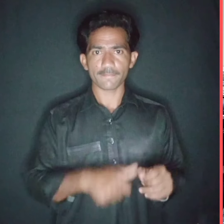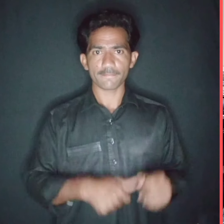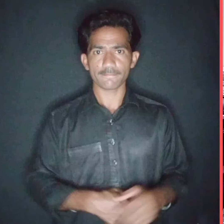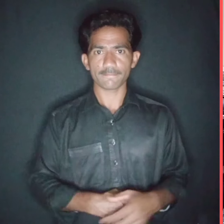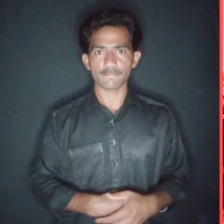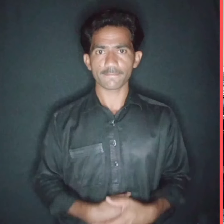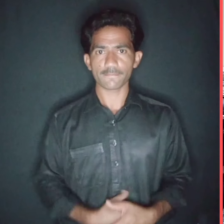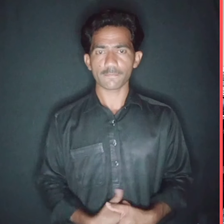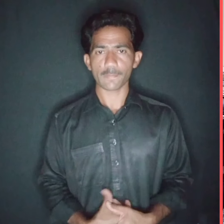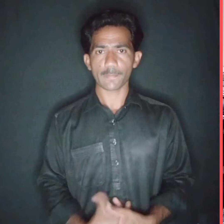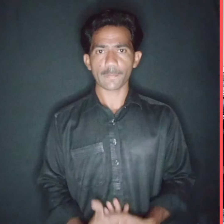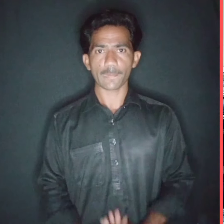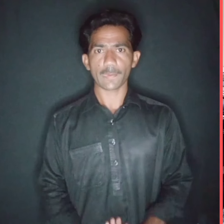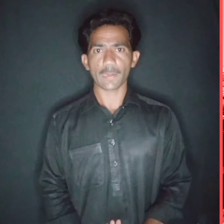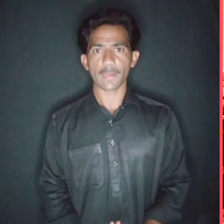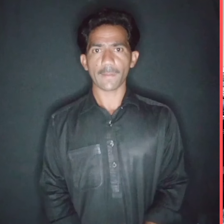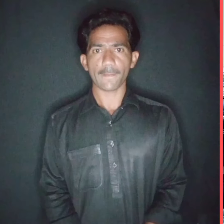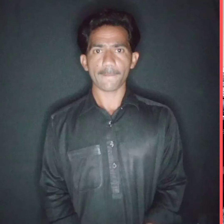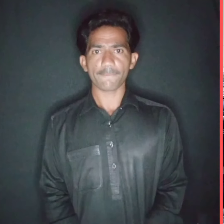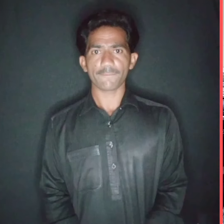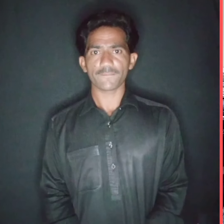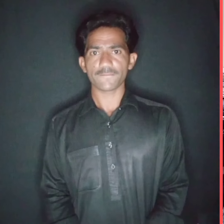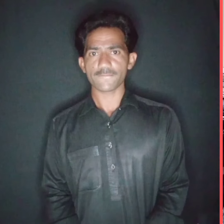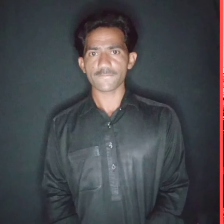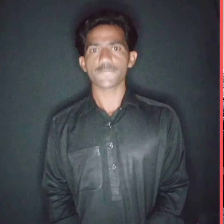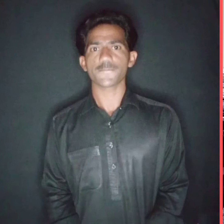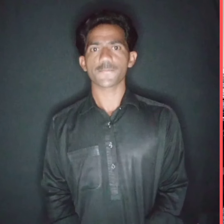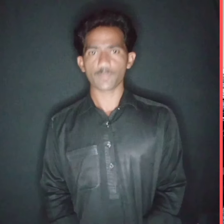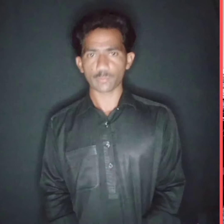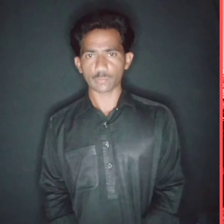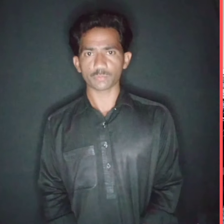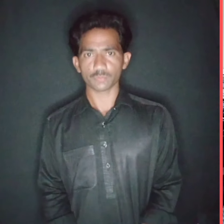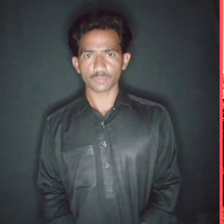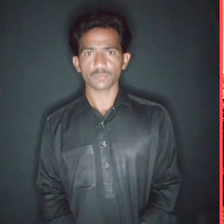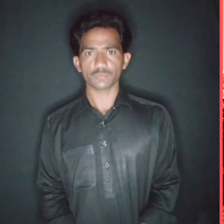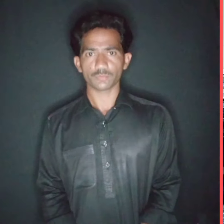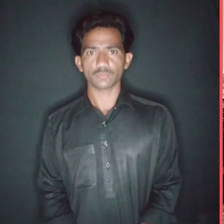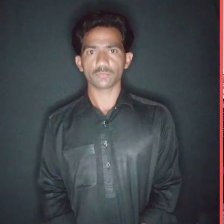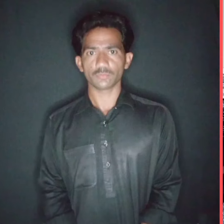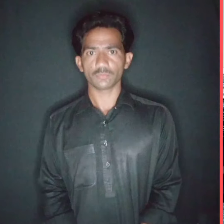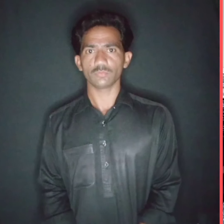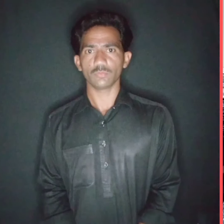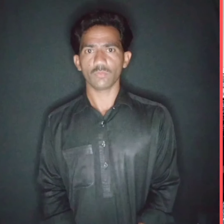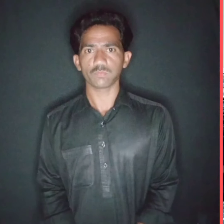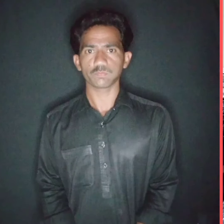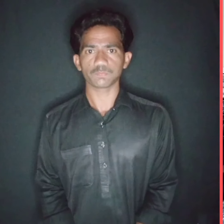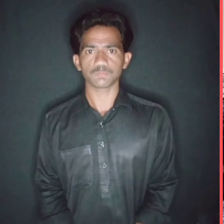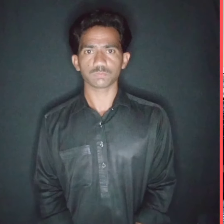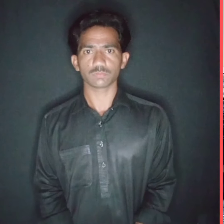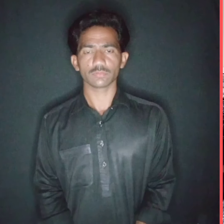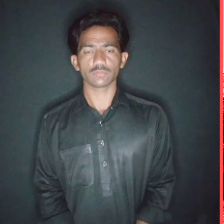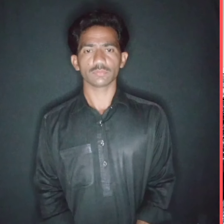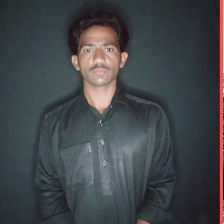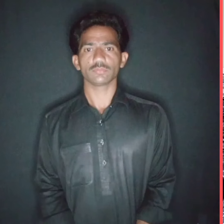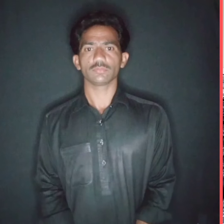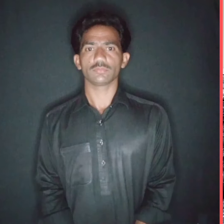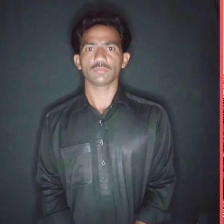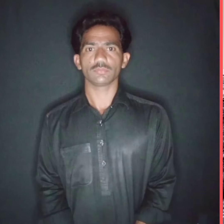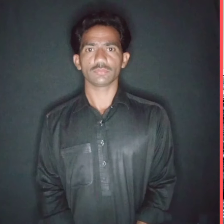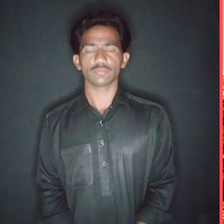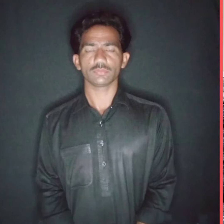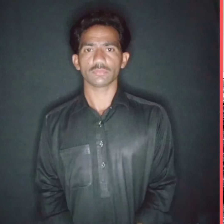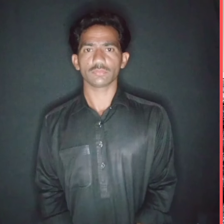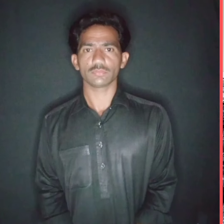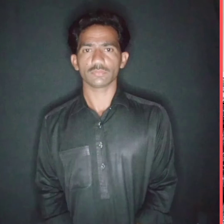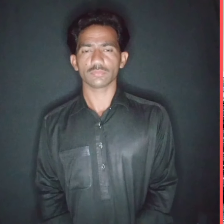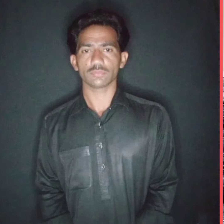है और वो जल्द FIA की गिरफ्त में होगा। मेरी फैमिली और मैं बहुत ज़्यादा डिप्रेशन का शिकार है और हमें पता है कि हमारे पे भी क्या गुजर